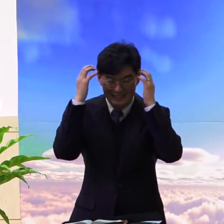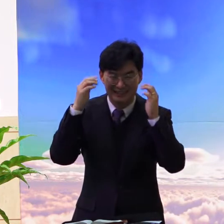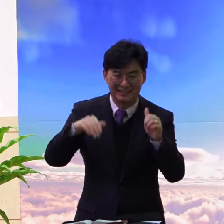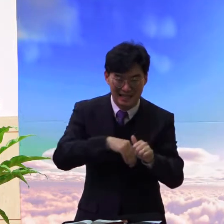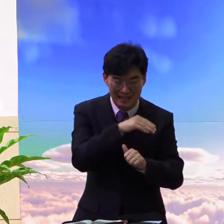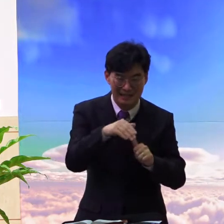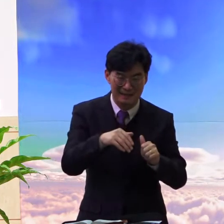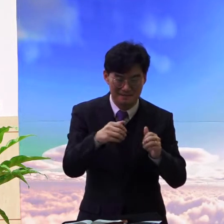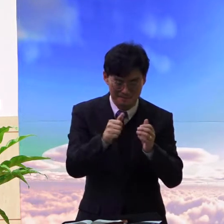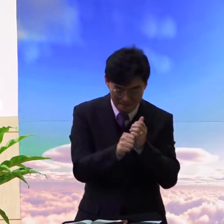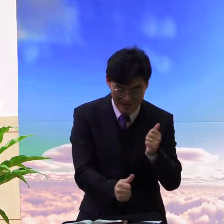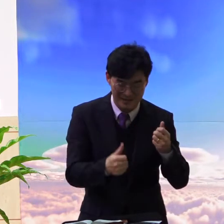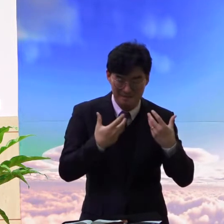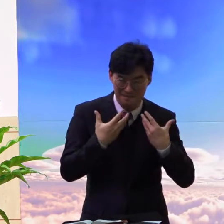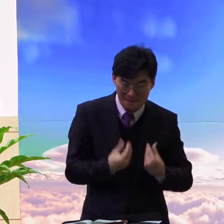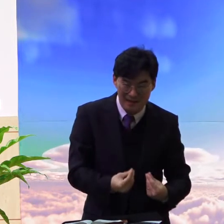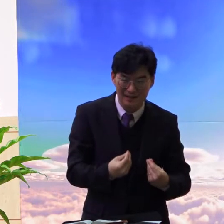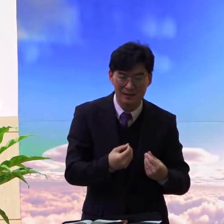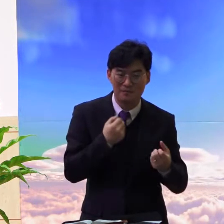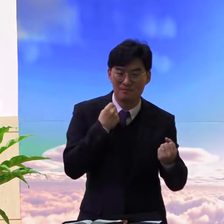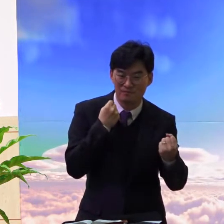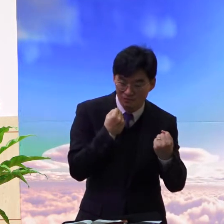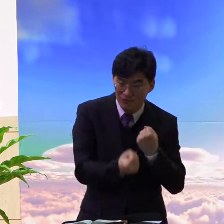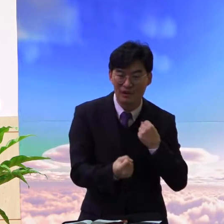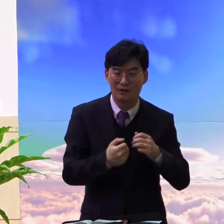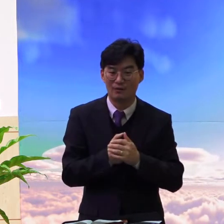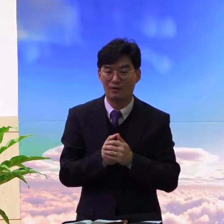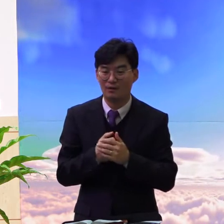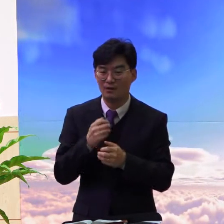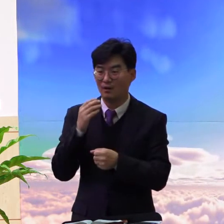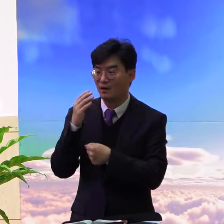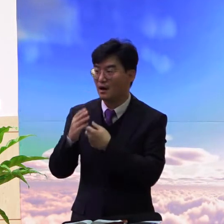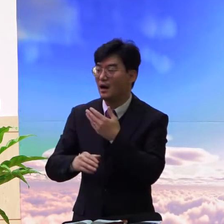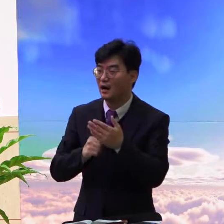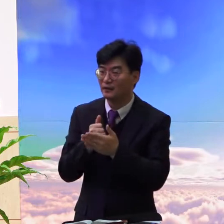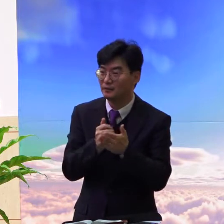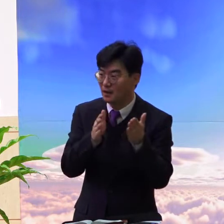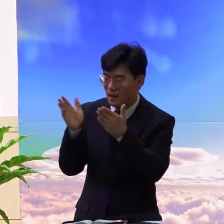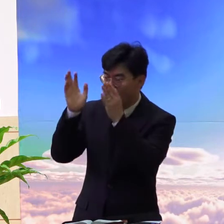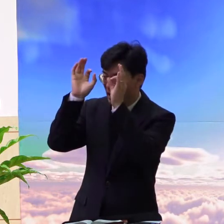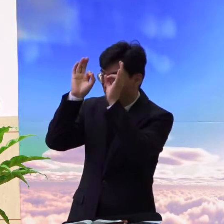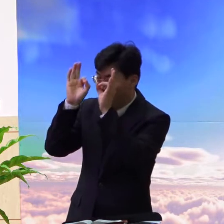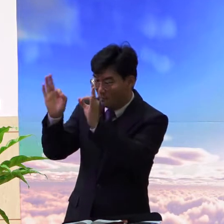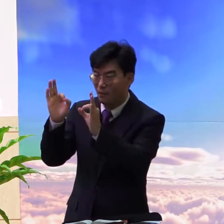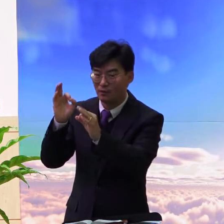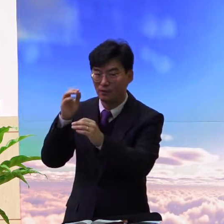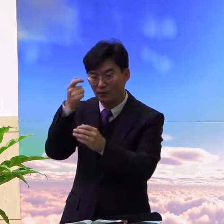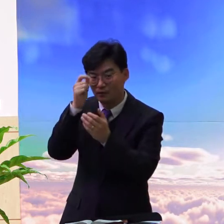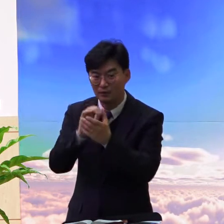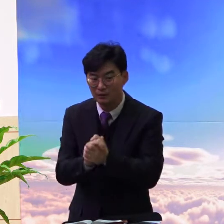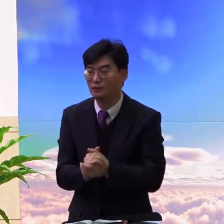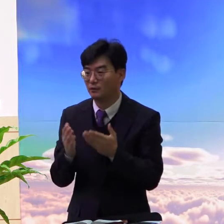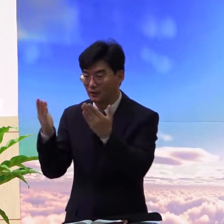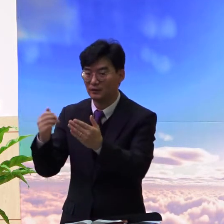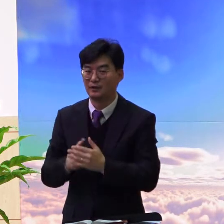마음입니다. 이렇게 하는 것만이 다윗은 살 수 있는 길이라고 하는 것을 알았습니다.